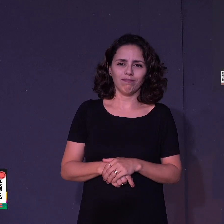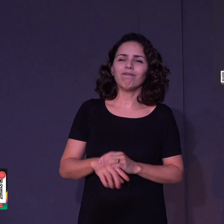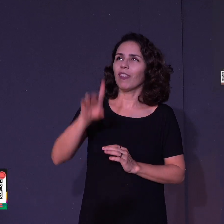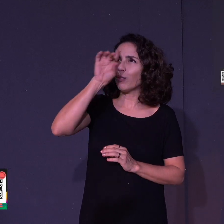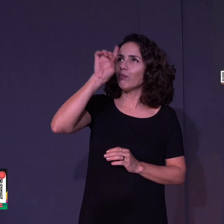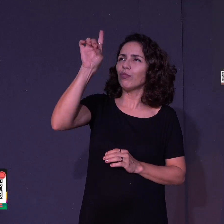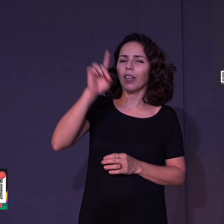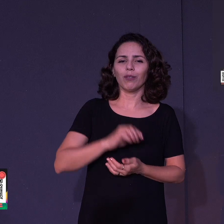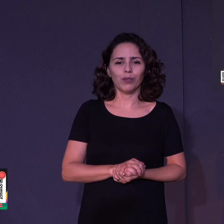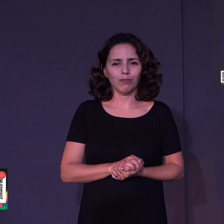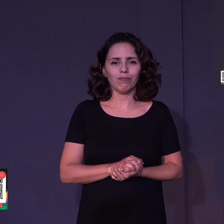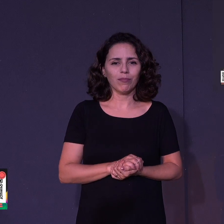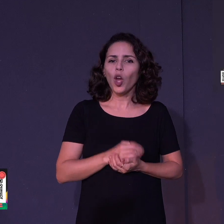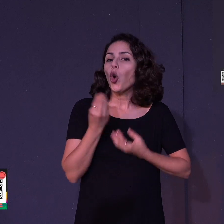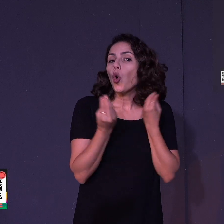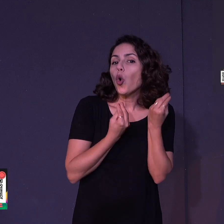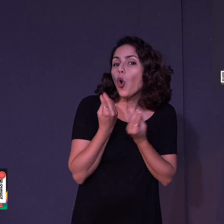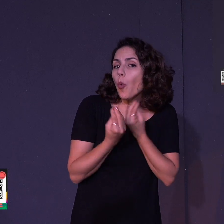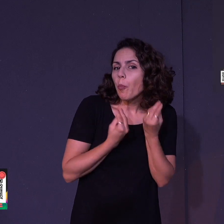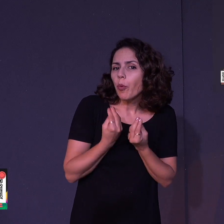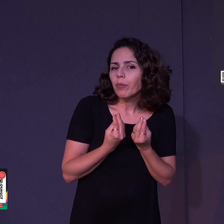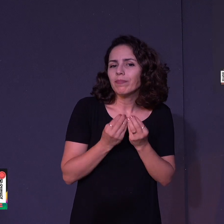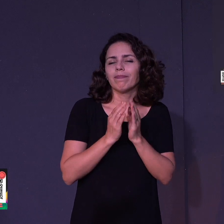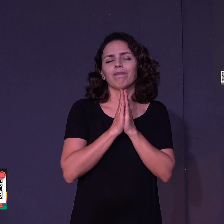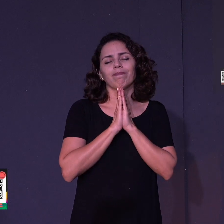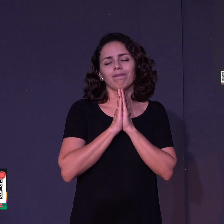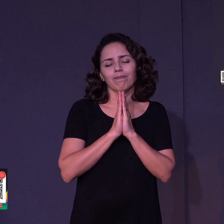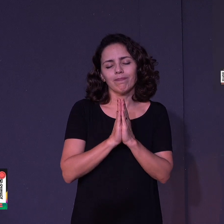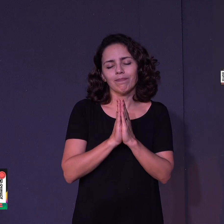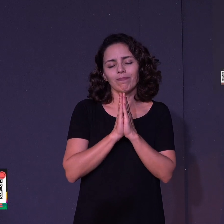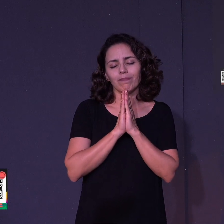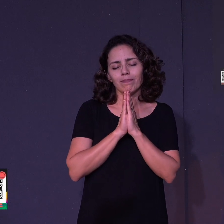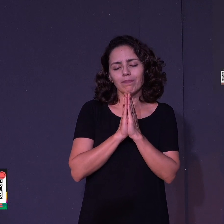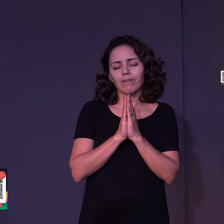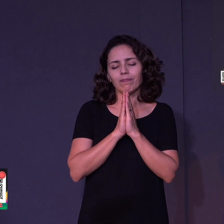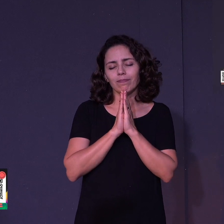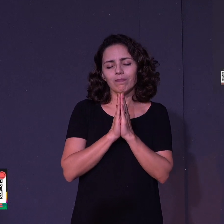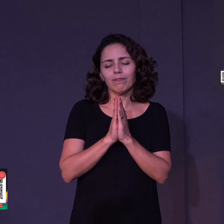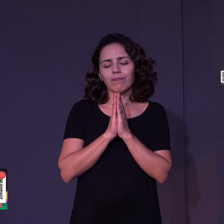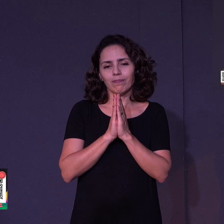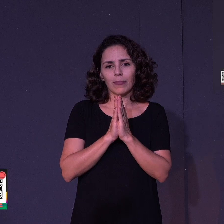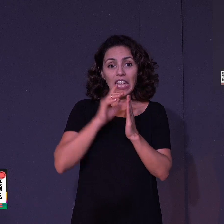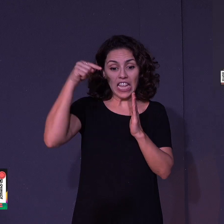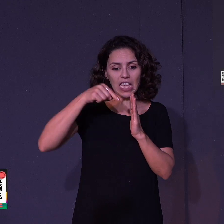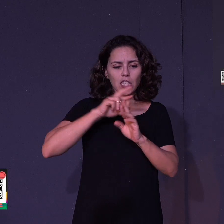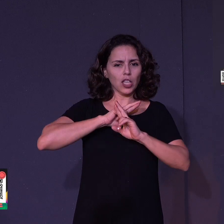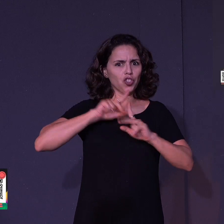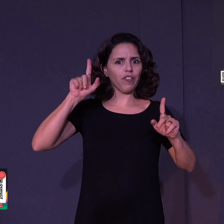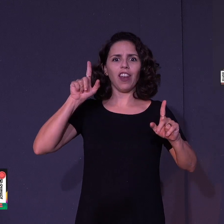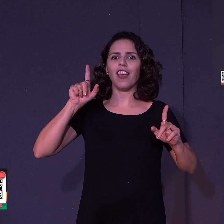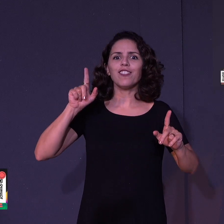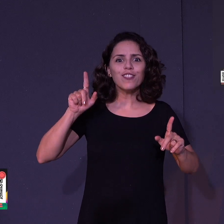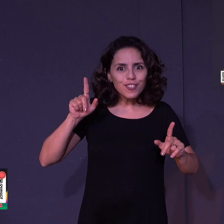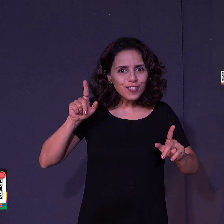da oração. A oração vai fazer toda a diferença. A oração gera a aproximação,